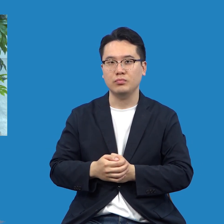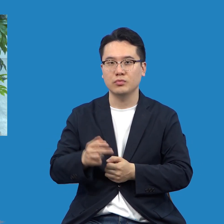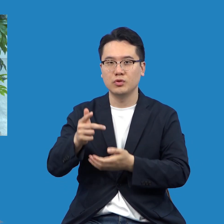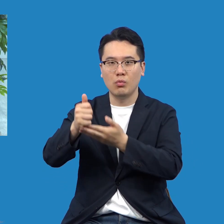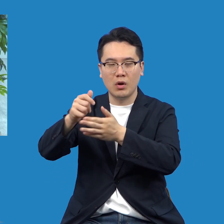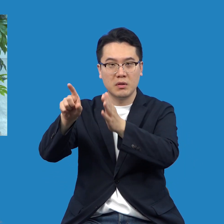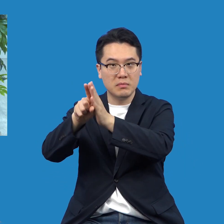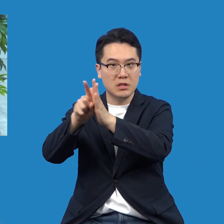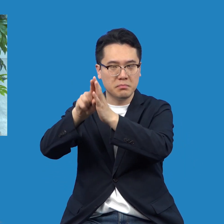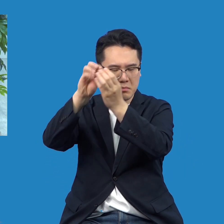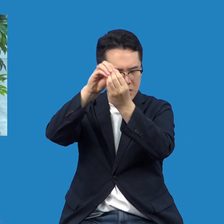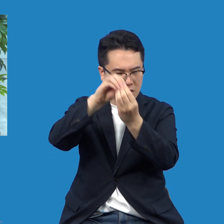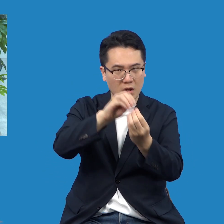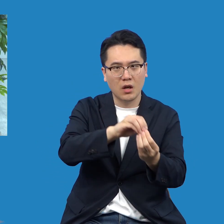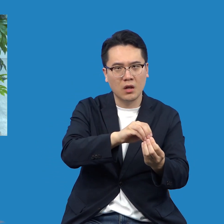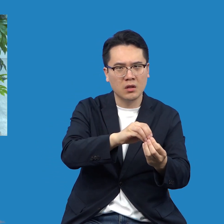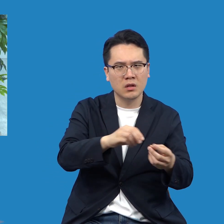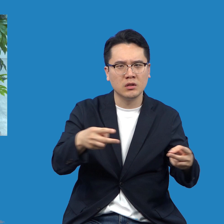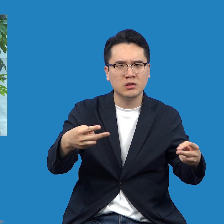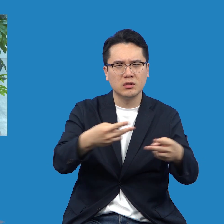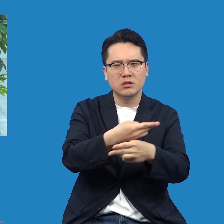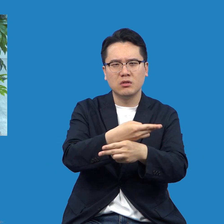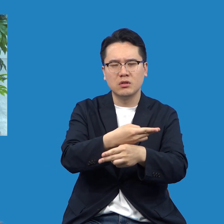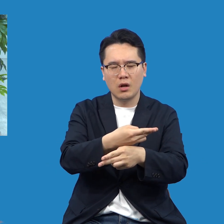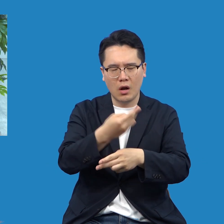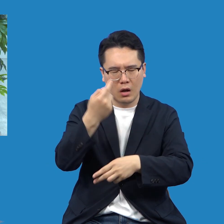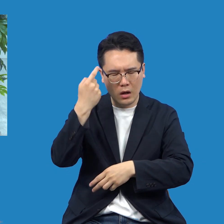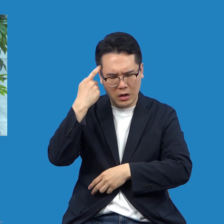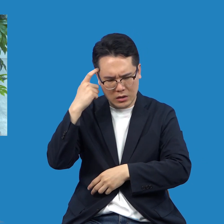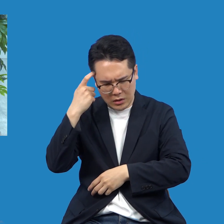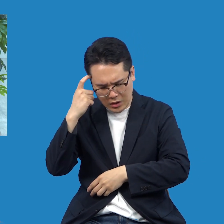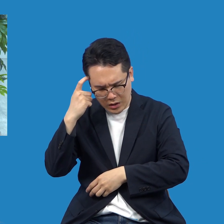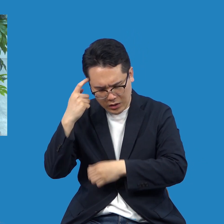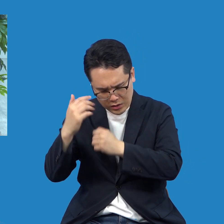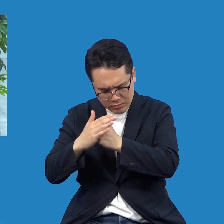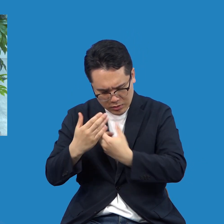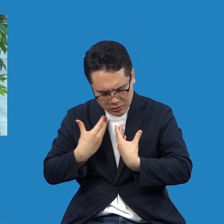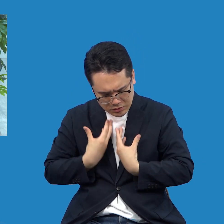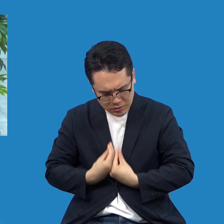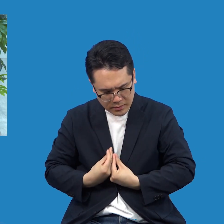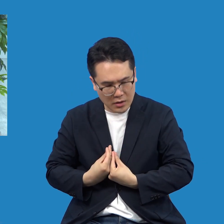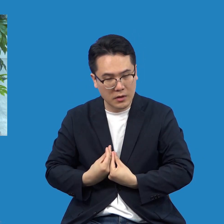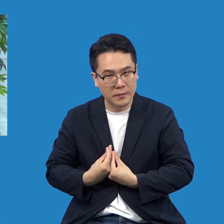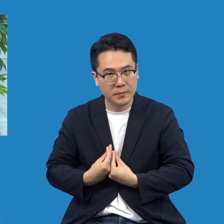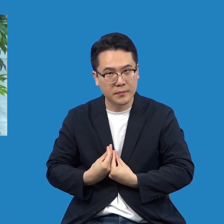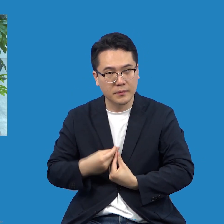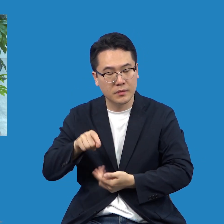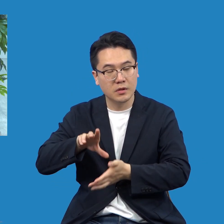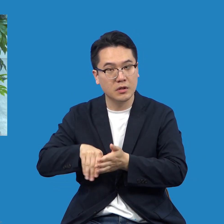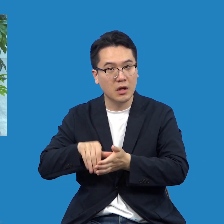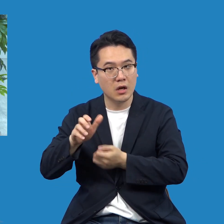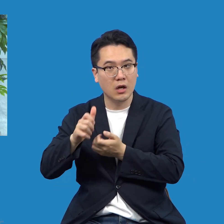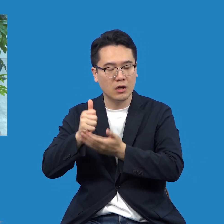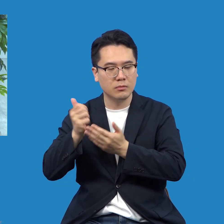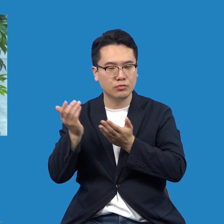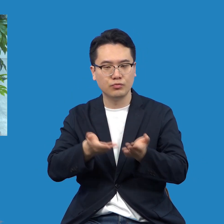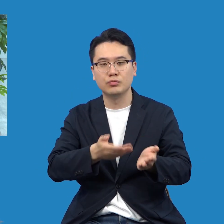거라는 생각에 그는 절망하고 있었습니다. 그때 하나님께서 엘리야에게 주신 말씀이